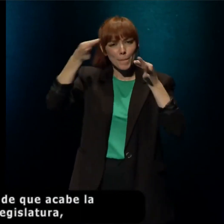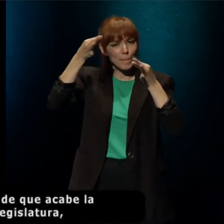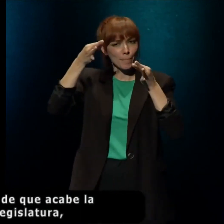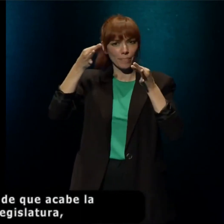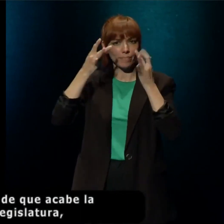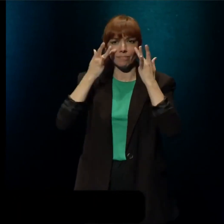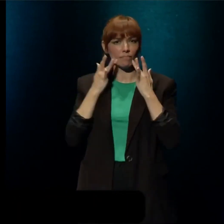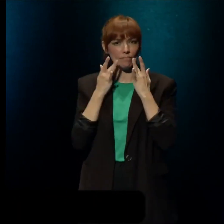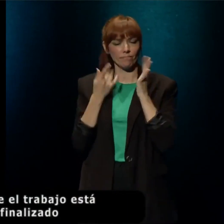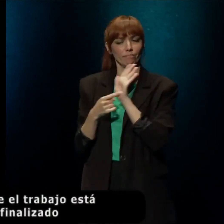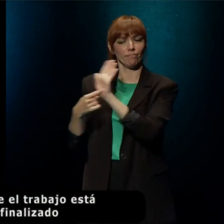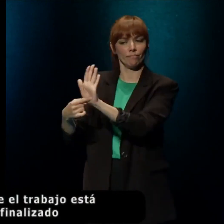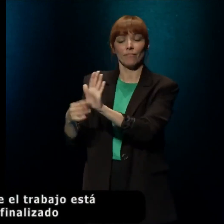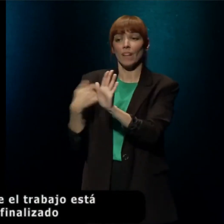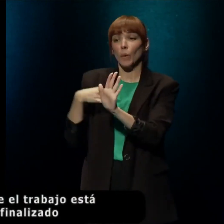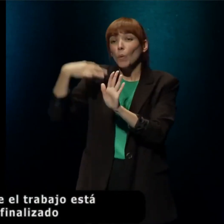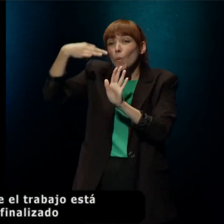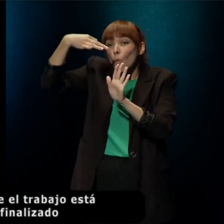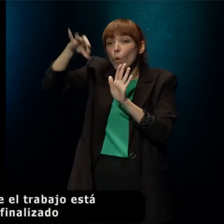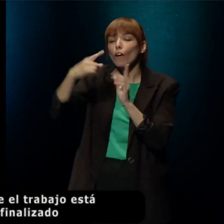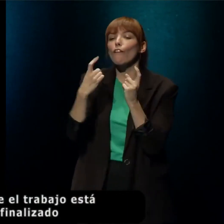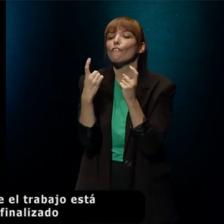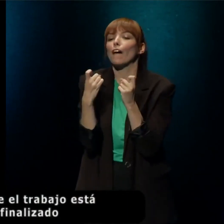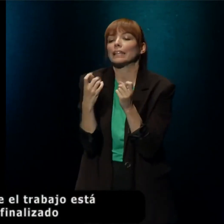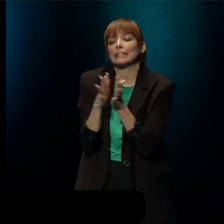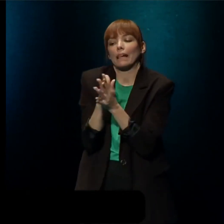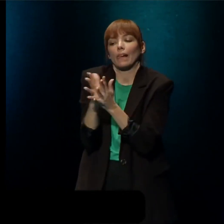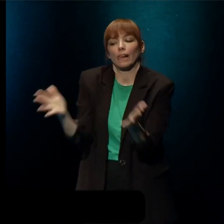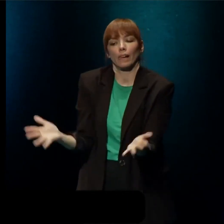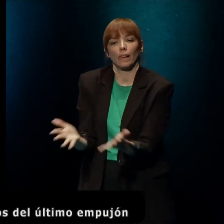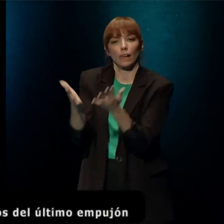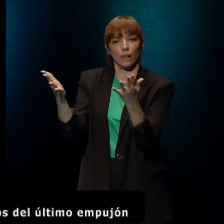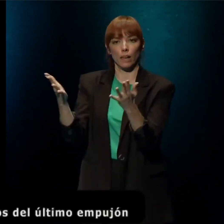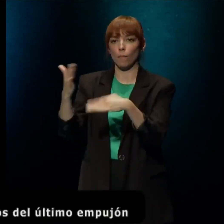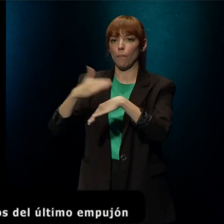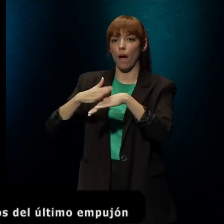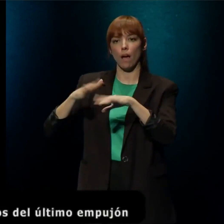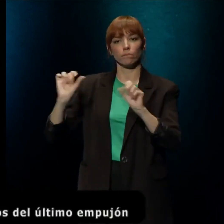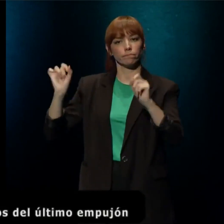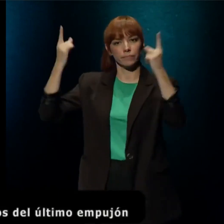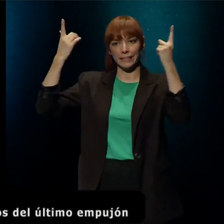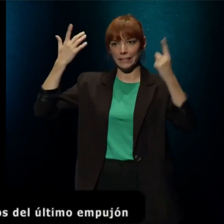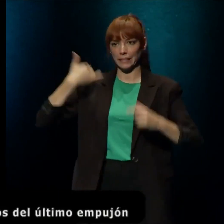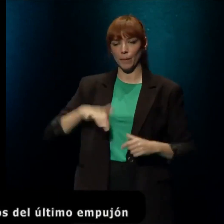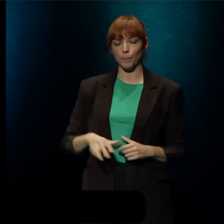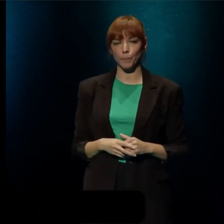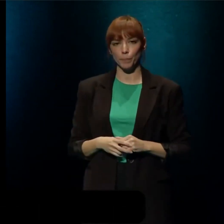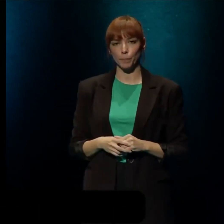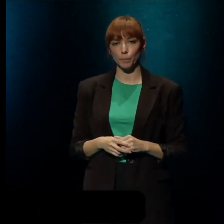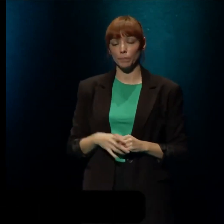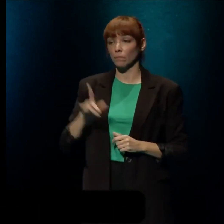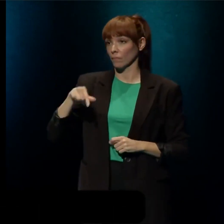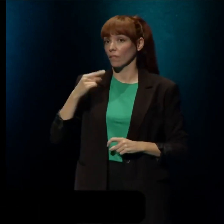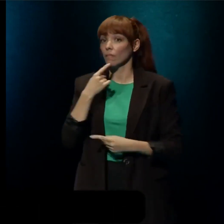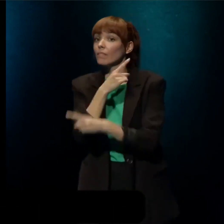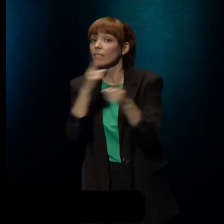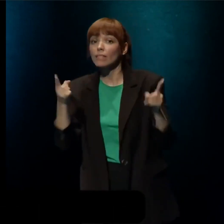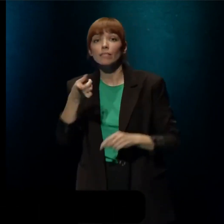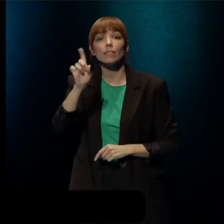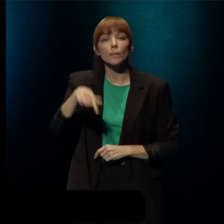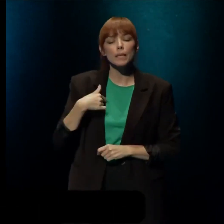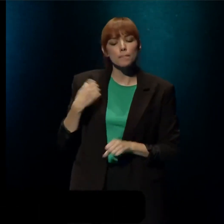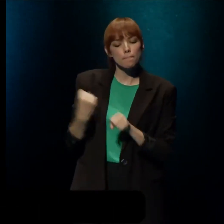del último empujón para poder llevarlo al BOE. Deciros también que estamos